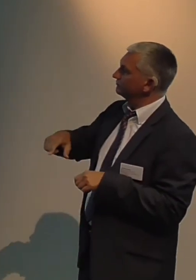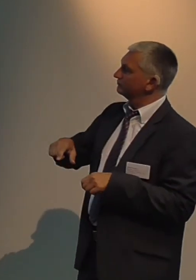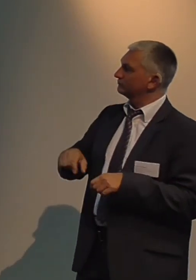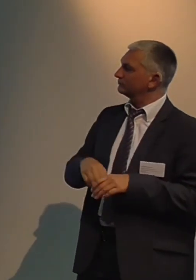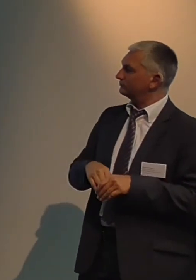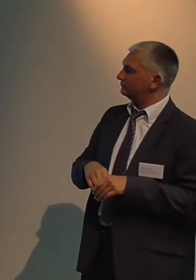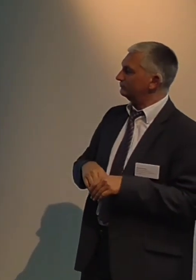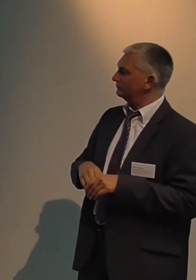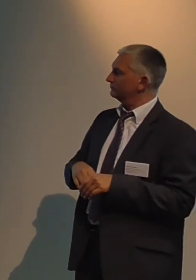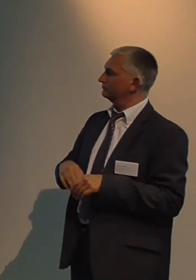September 2016,